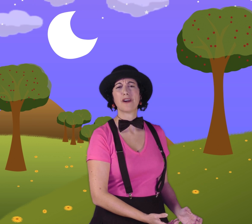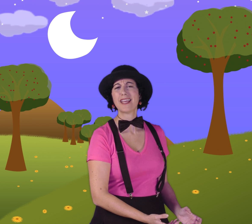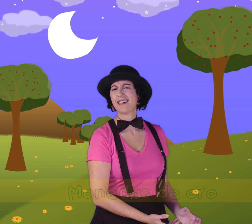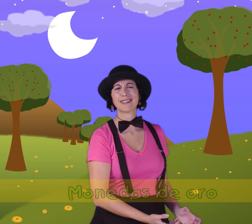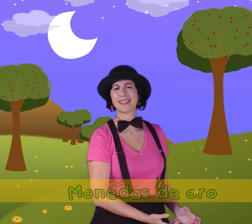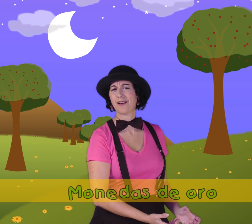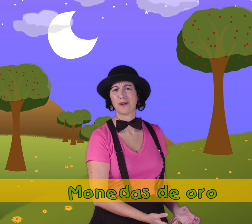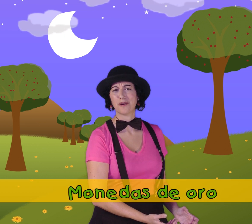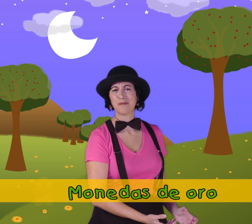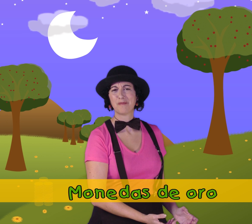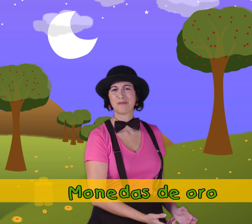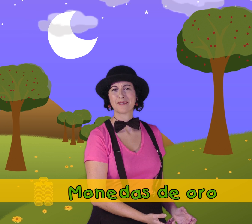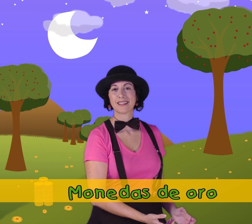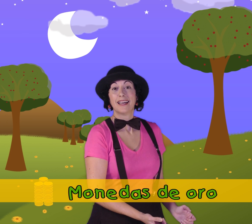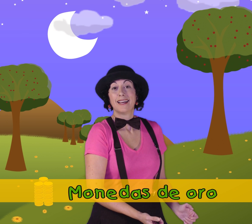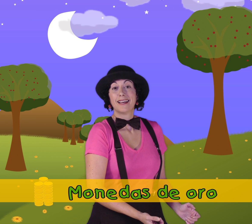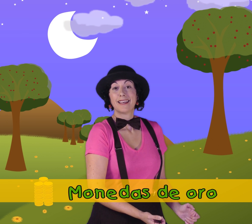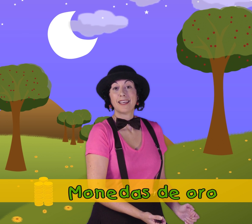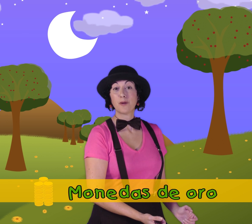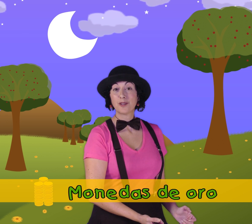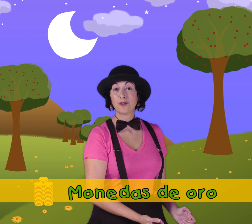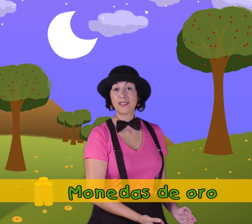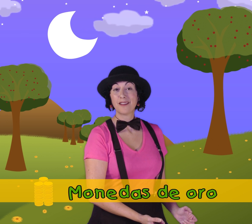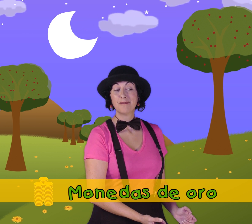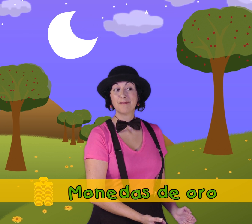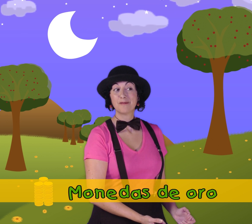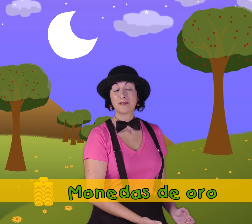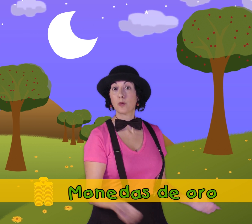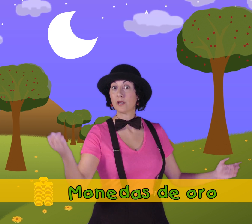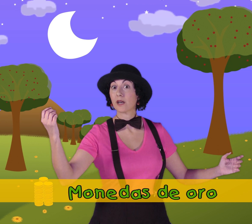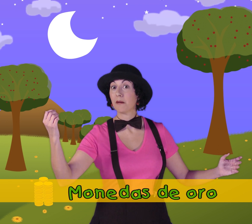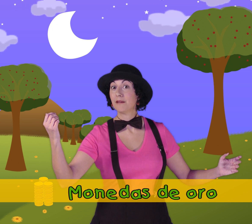de monedas de oro. Y cuento contado, cuento acabado.